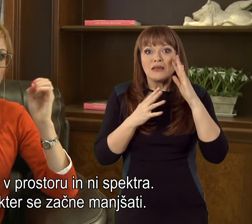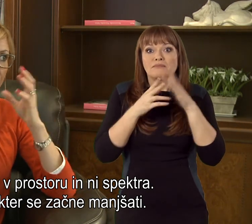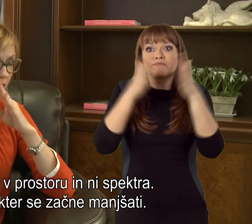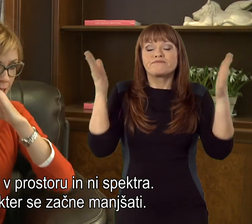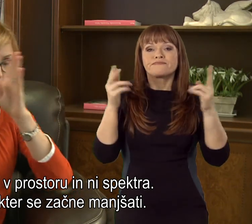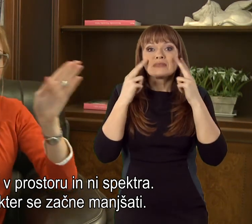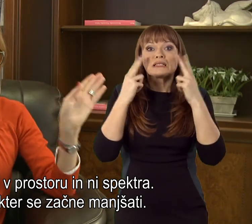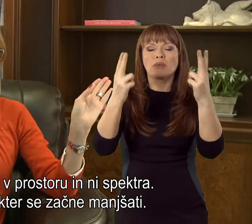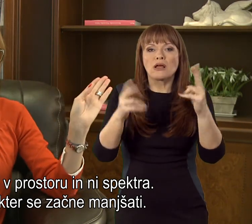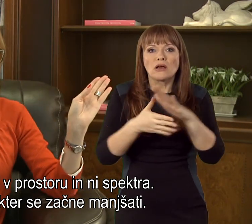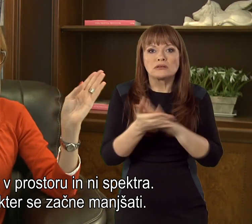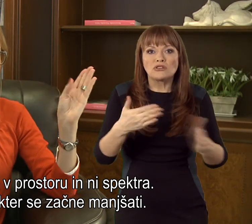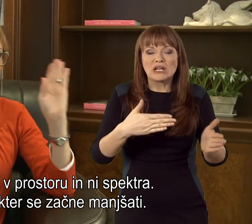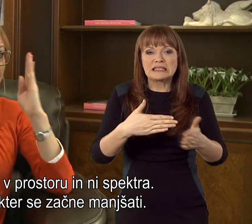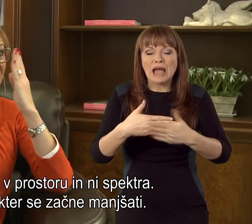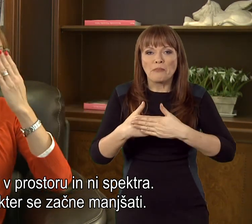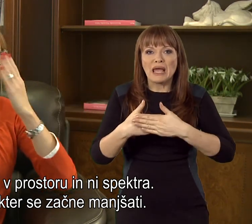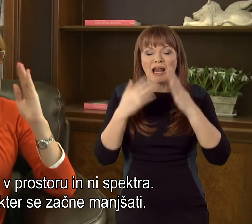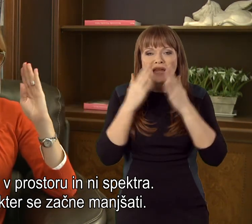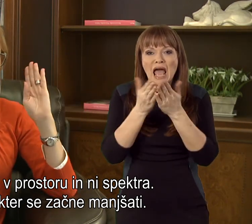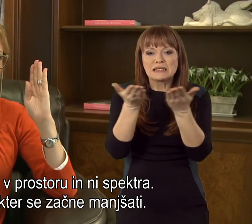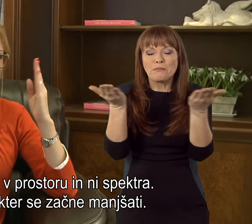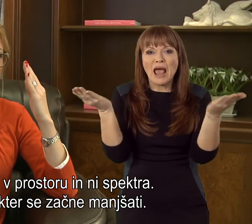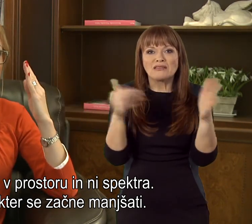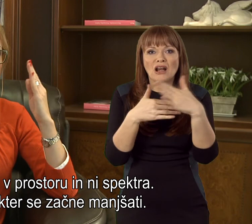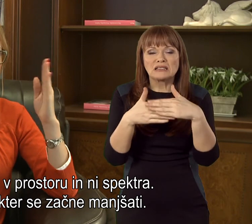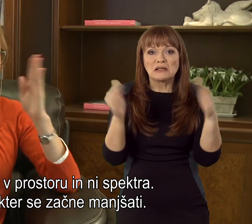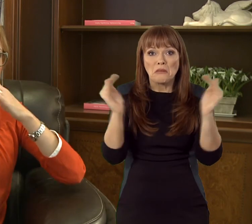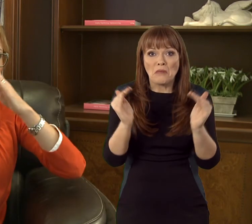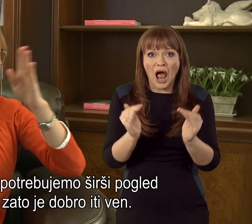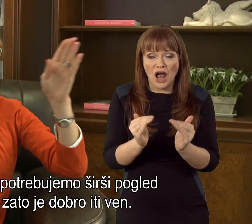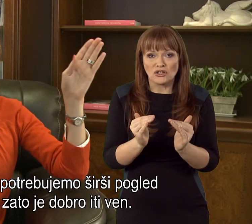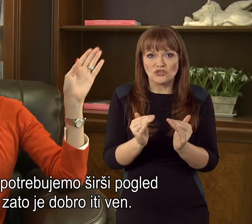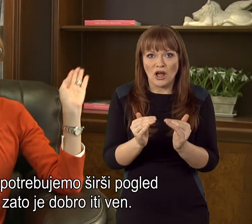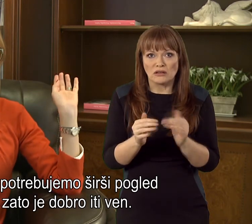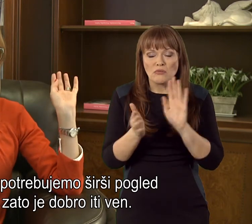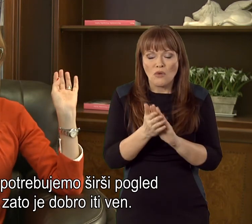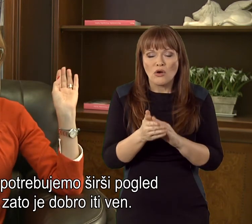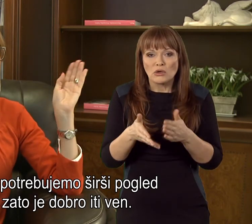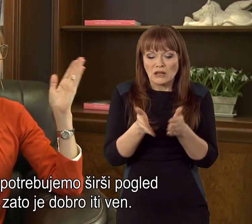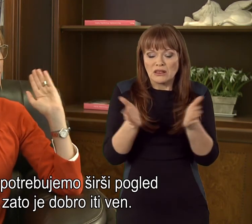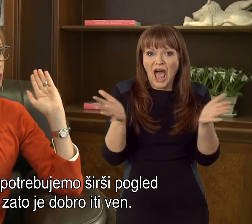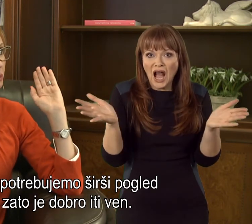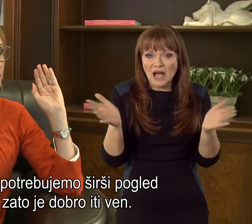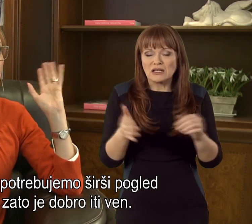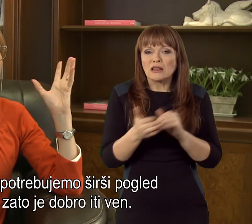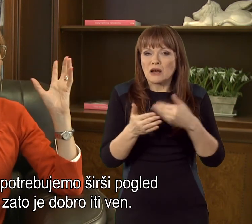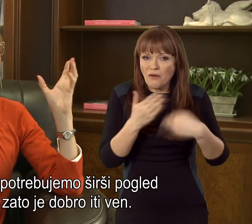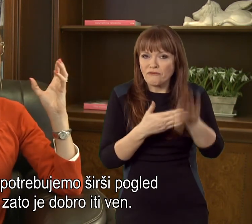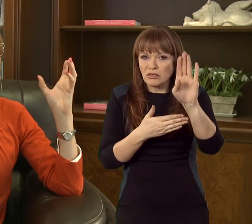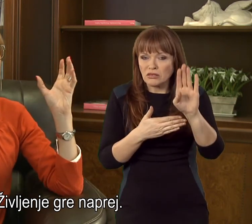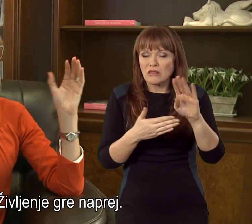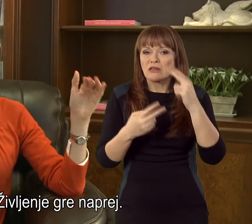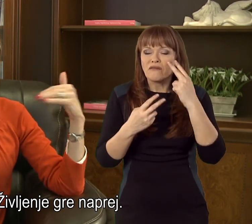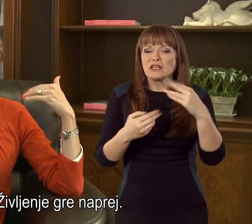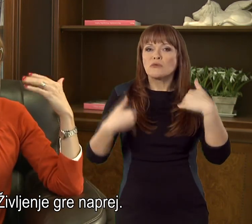ni spektra. Ne, se začneš zapirati, spekter se začne manjšati, mi ga potrebujemo v bistvu dajati narazen in zato je potrebno iti ven,